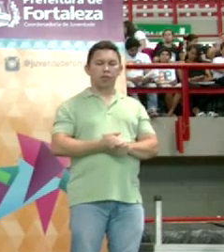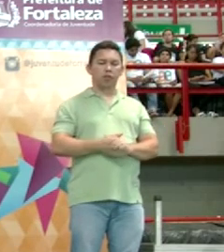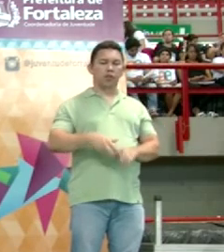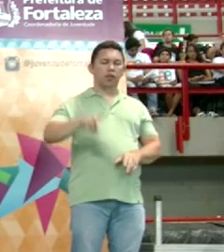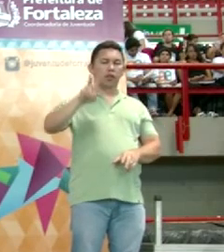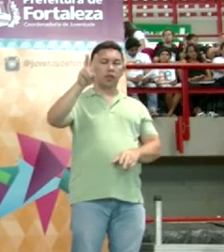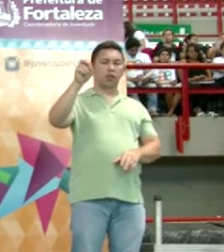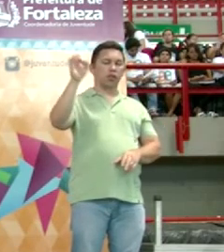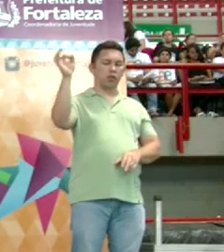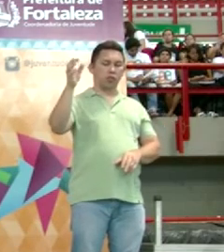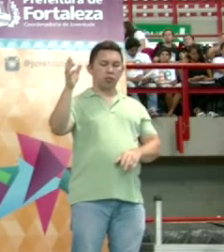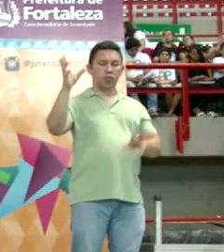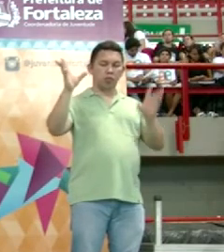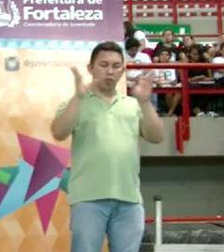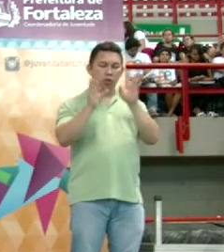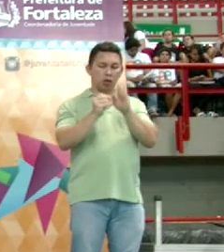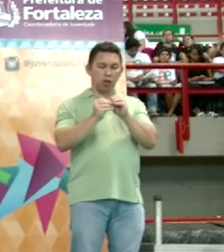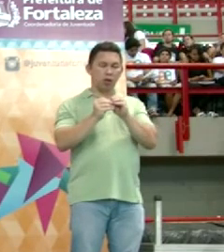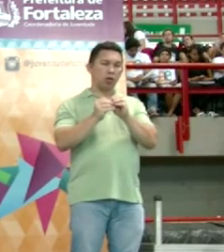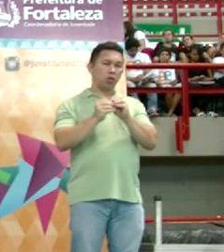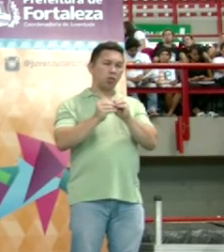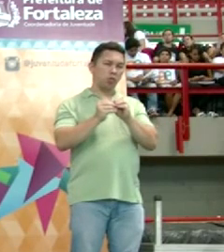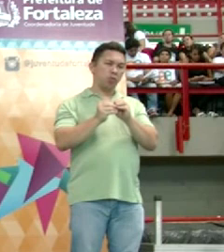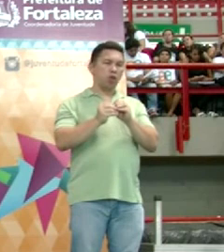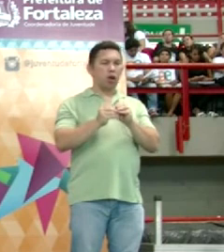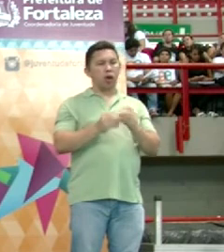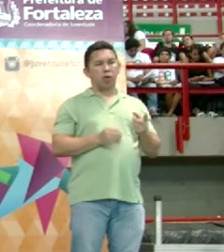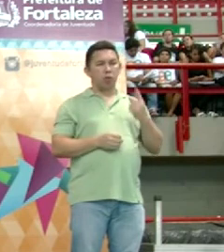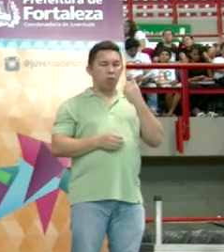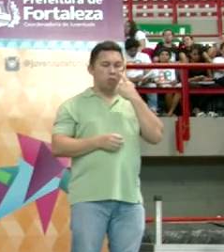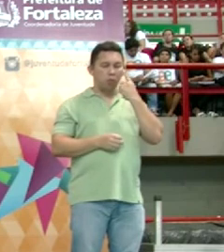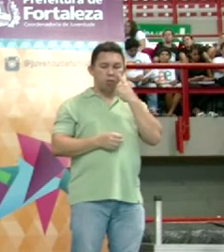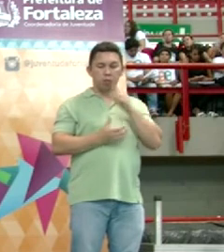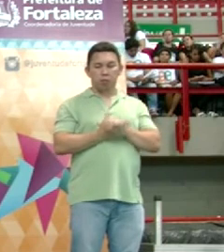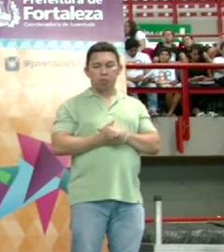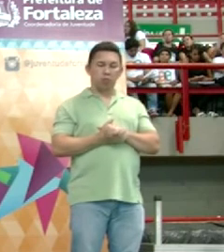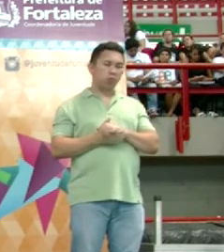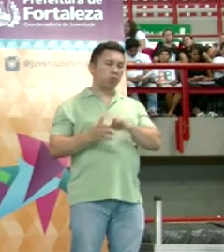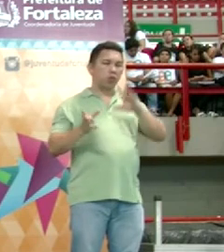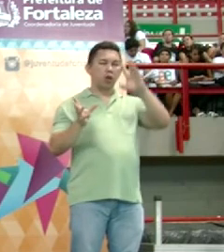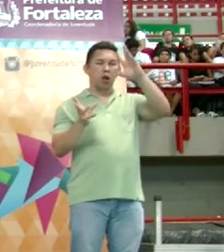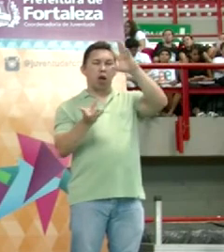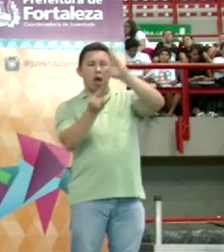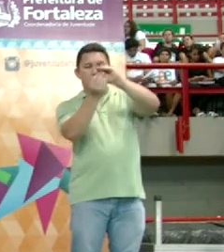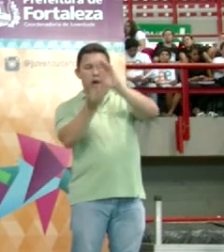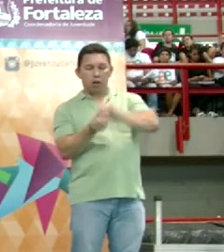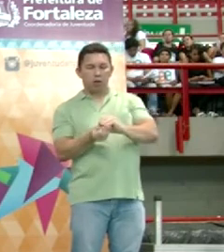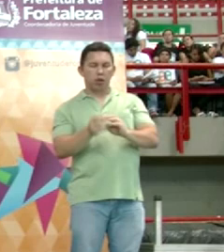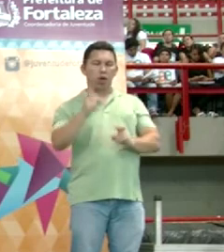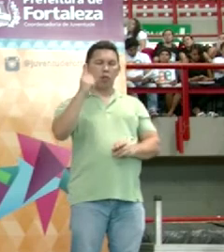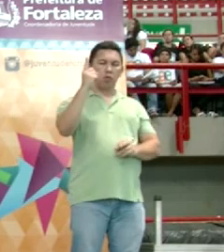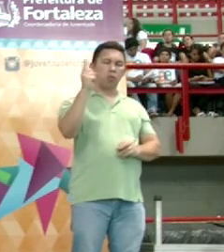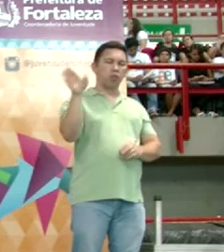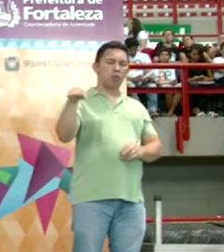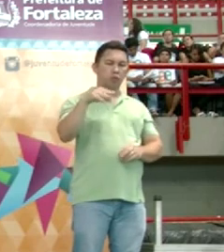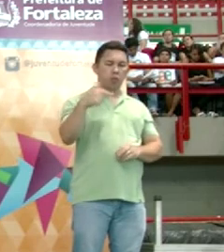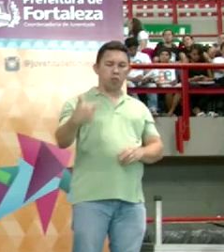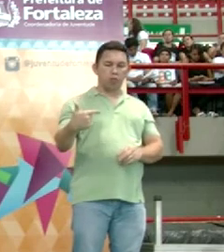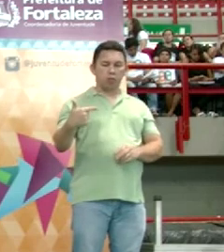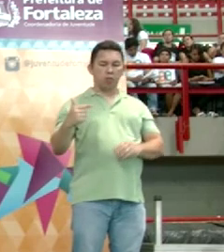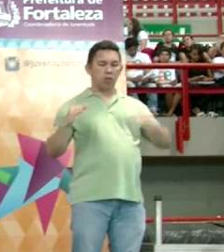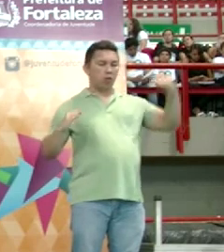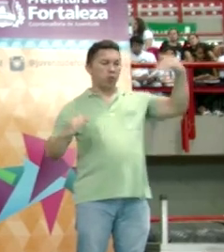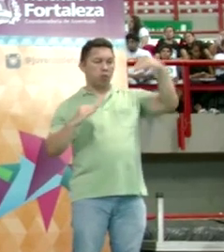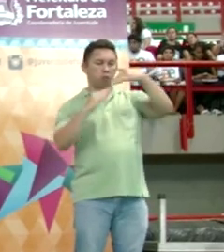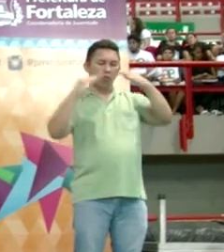50%, se eu simplificar, é a mesma coisa que 1/2. Pode ser? Corta os 50 com 100, dá o quê? 1/2. Multiplica os meios